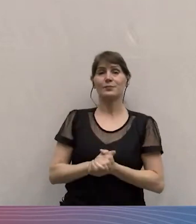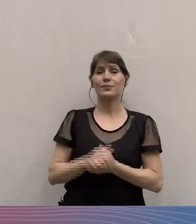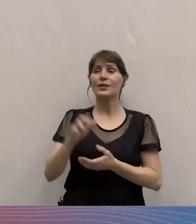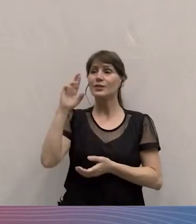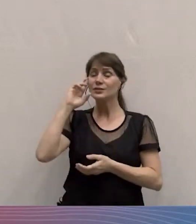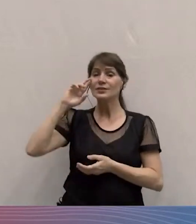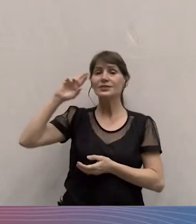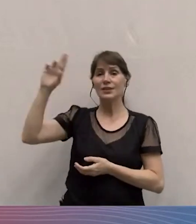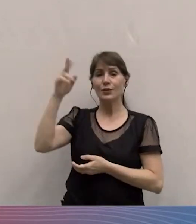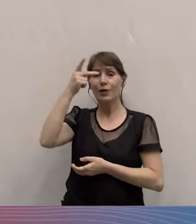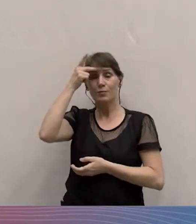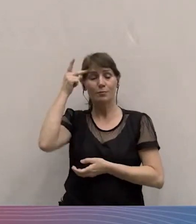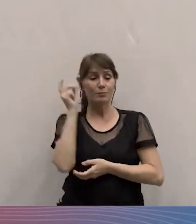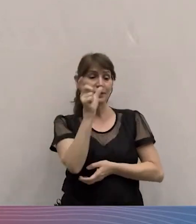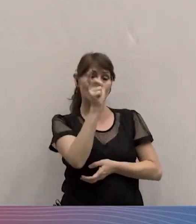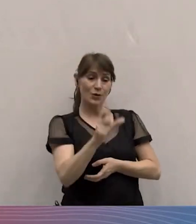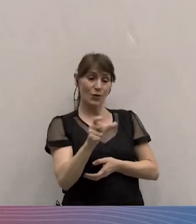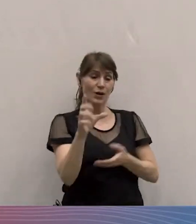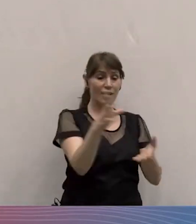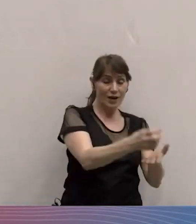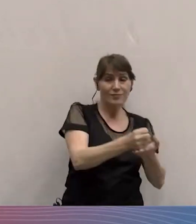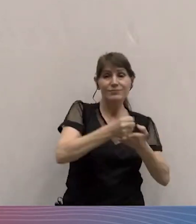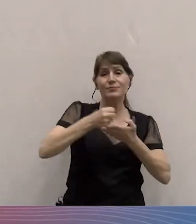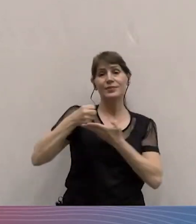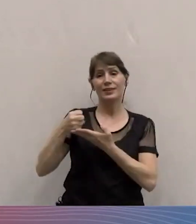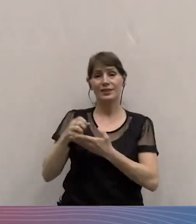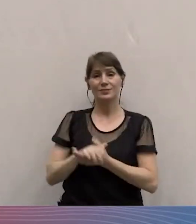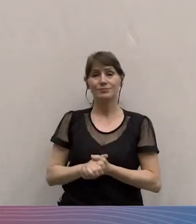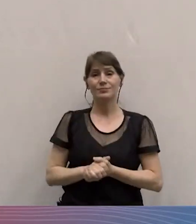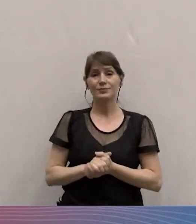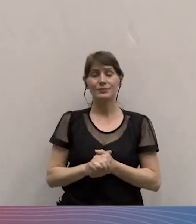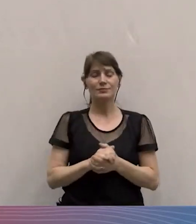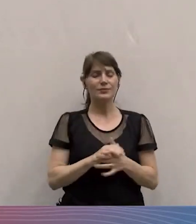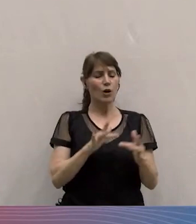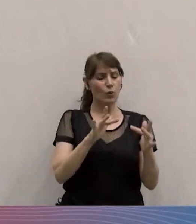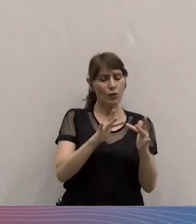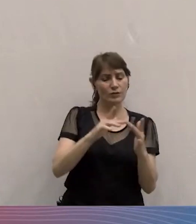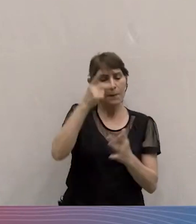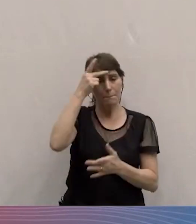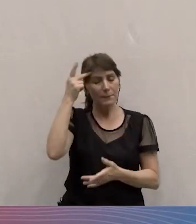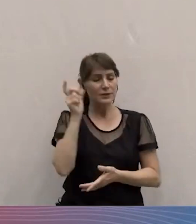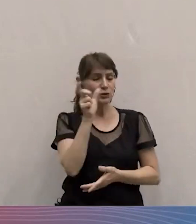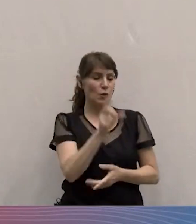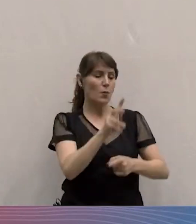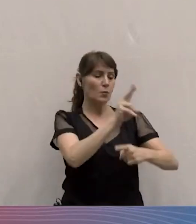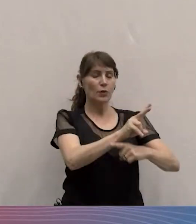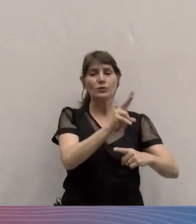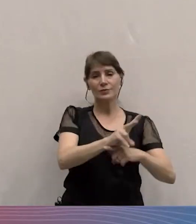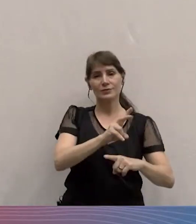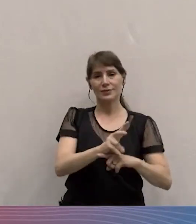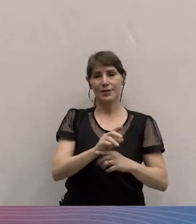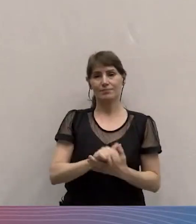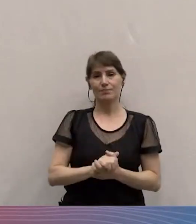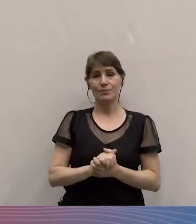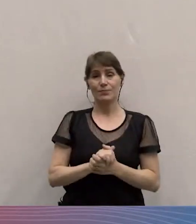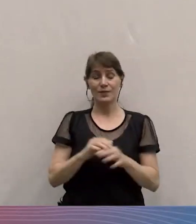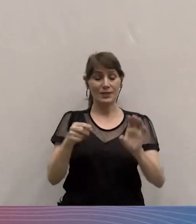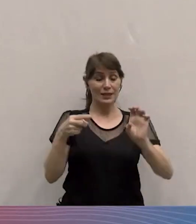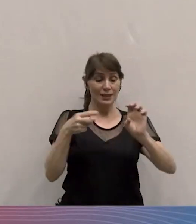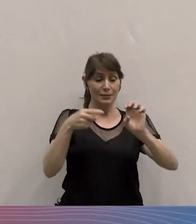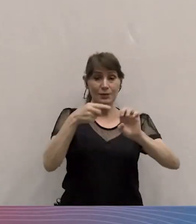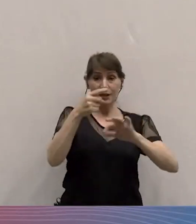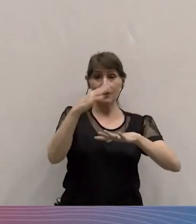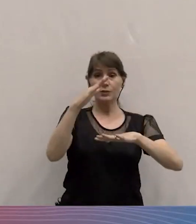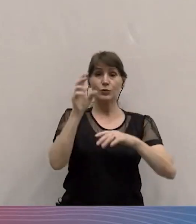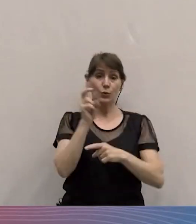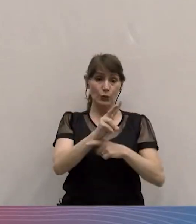está resgatando muitas pessoas das ruas, estamos tendo muitos contatos para cuidar, aumentou o trabalho da rede de cuidado, graças